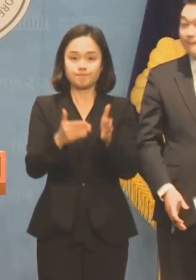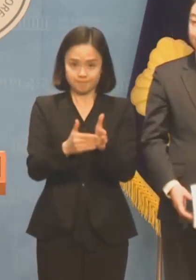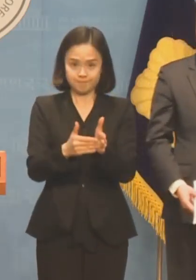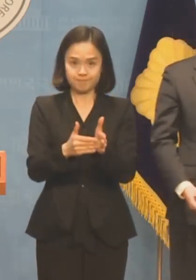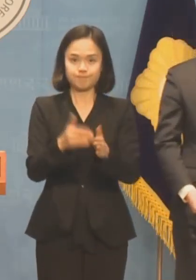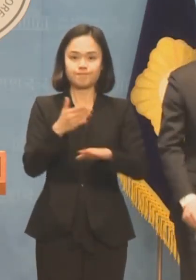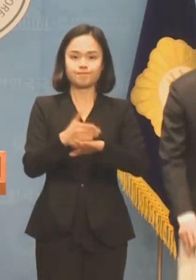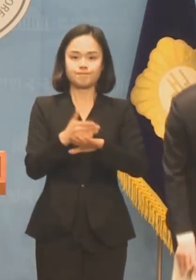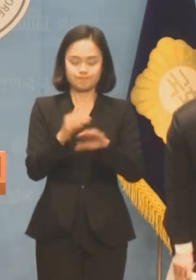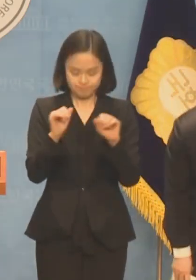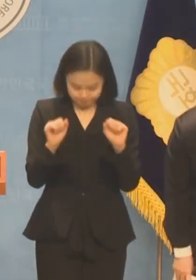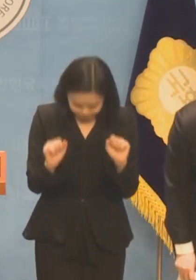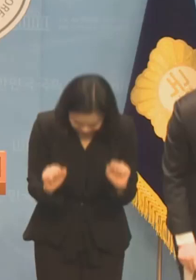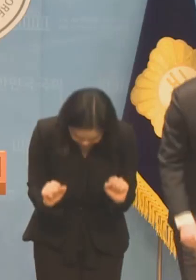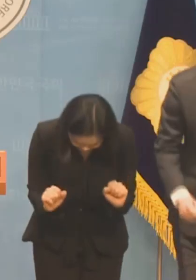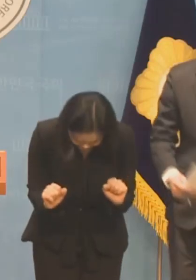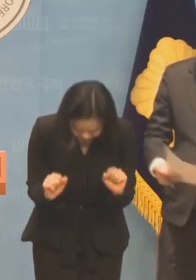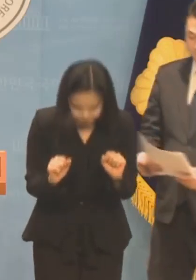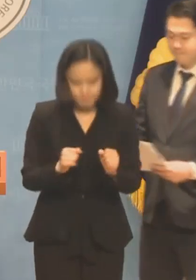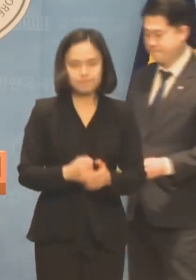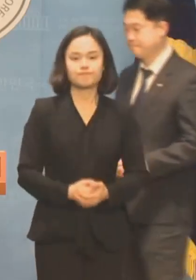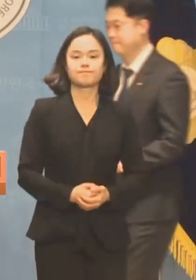이상으로 마치겠습니다. 수고하셨습니다.